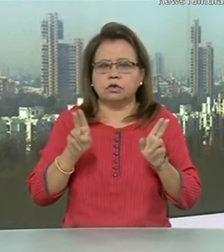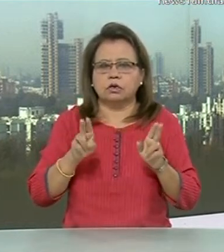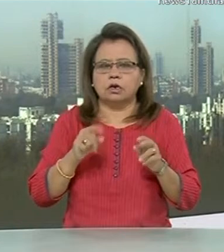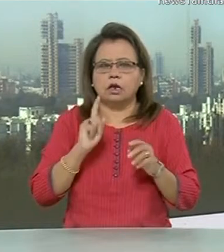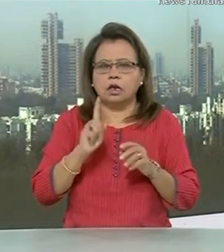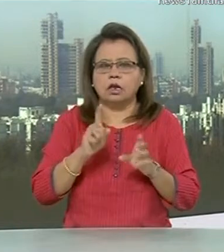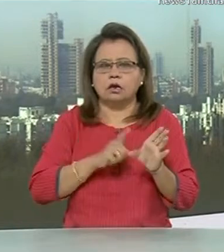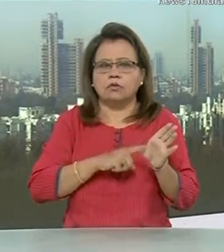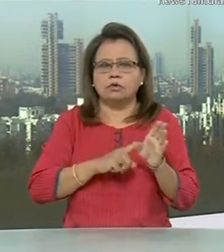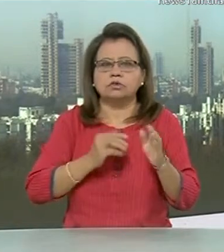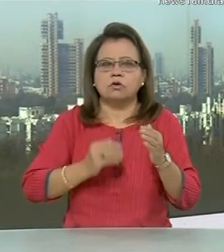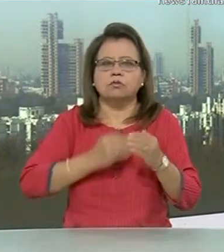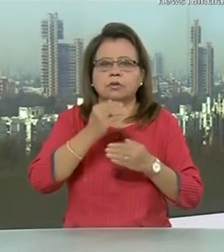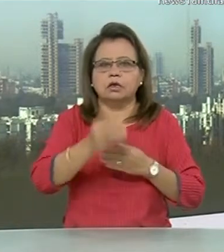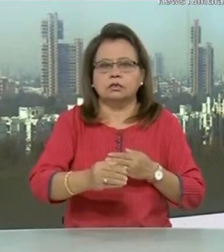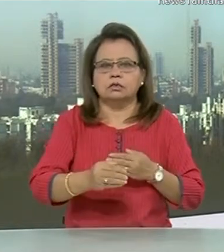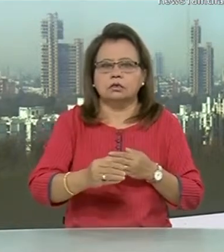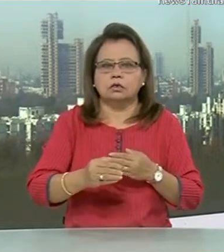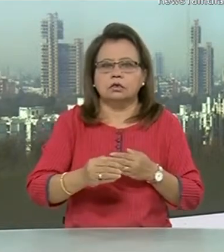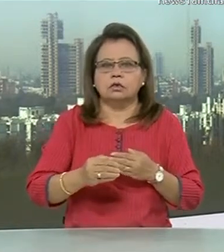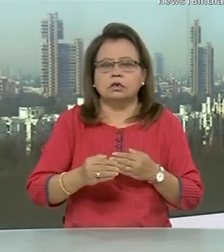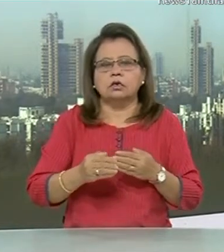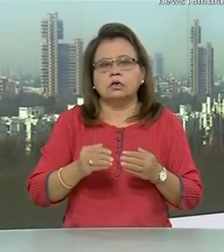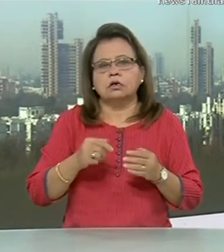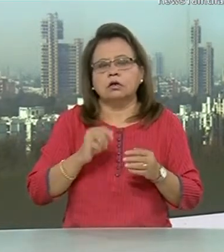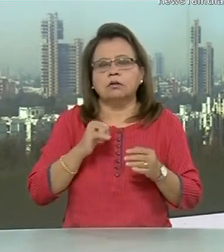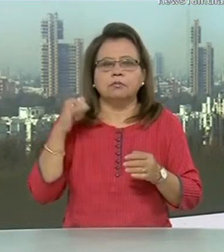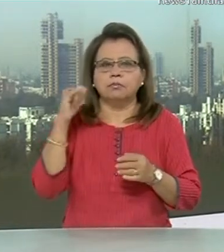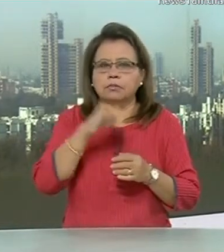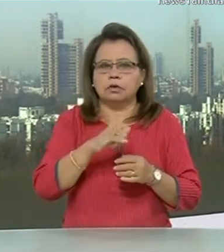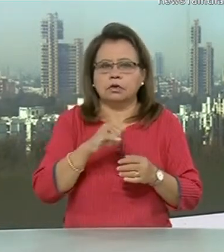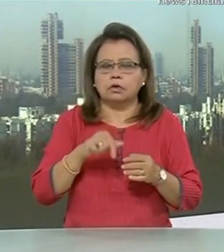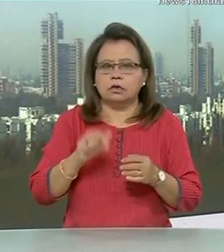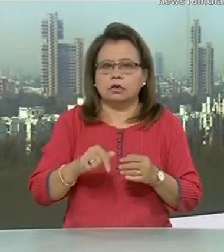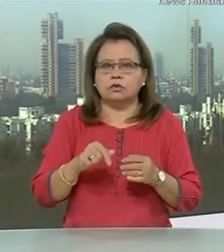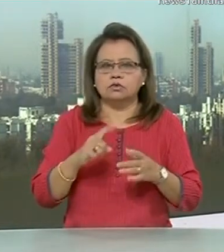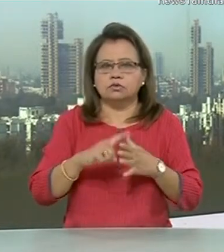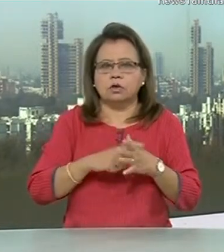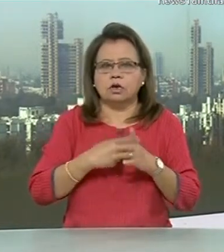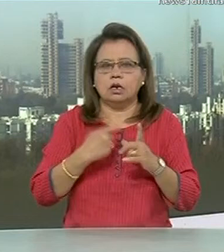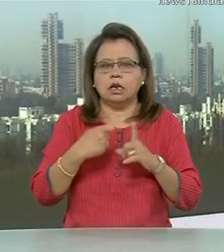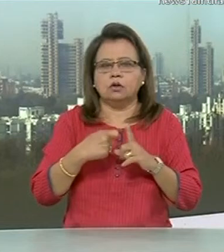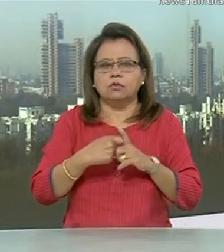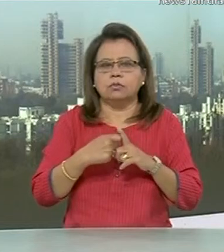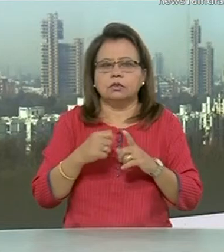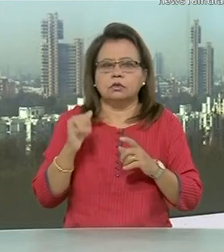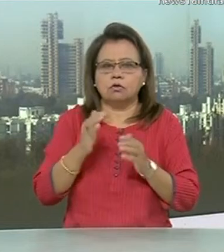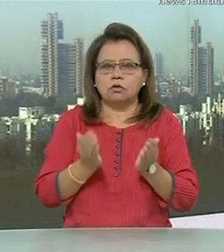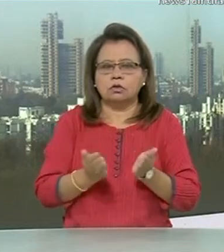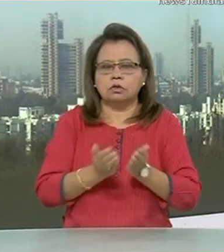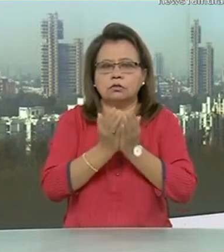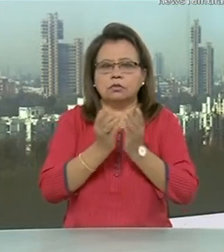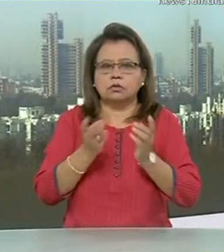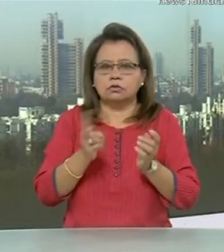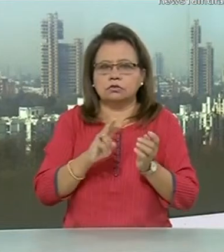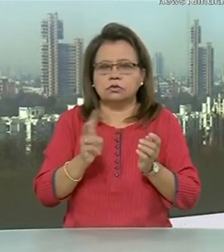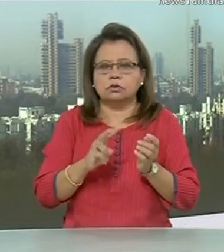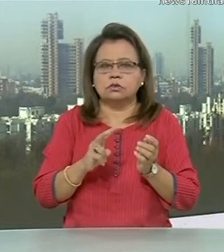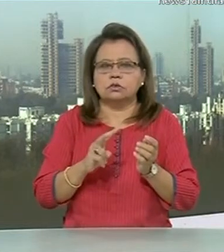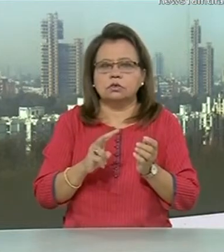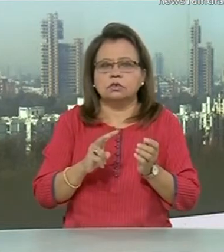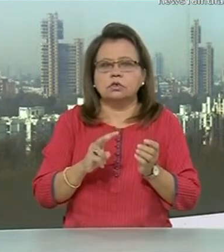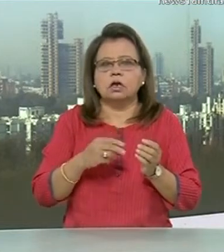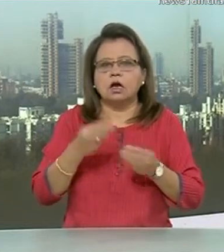अवधि एक वर्ष और बाहर यह पोत परिवहन मंत्रालय ने कहा कि जवाहरलाल नेहरू बंदरगाह और दीनदयाल बंदरगाह से